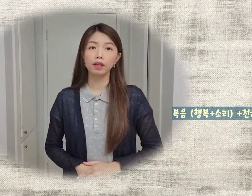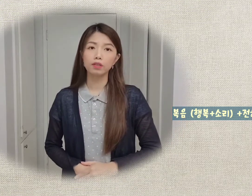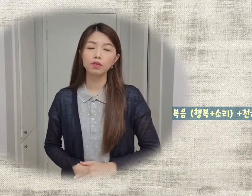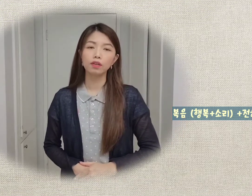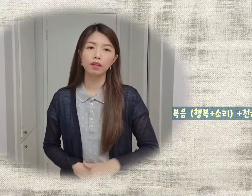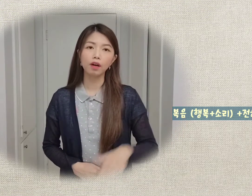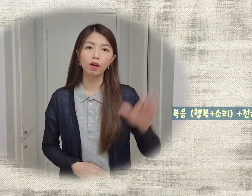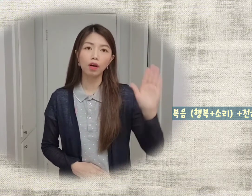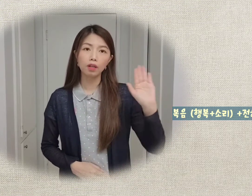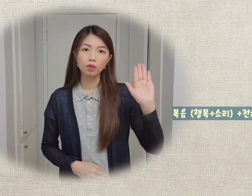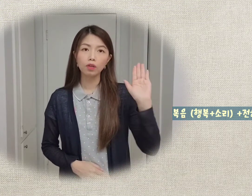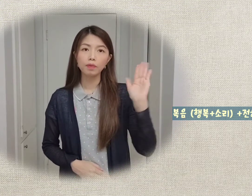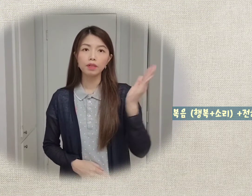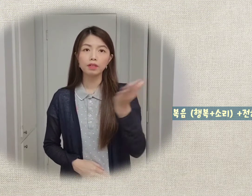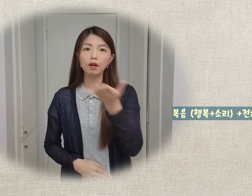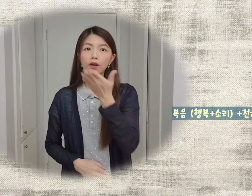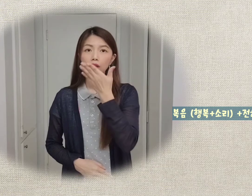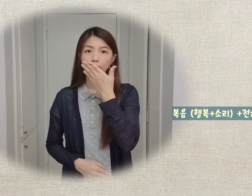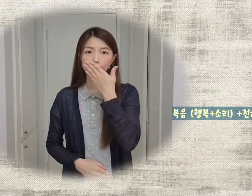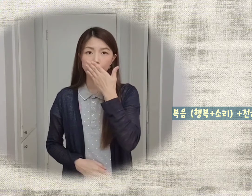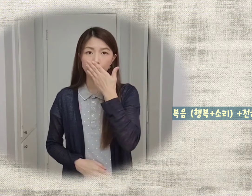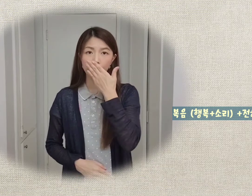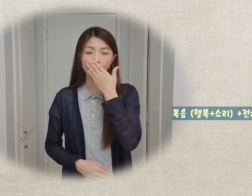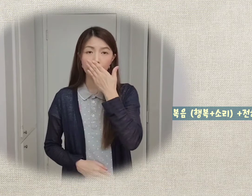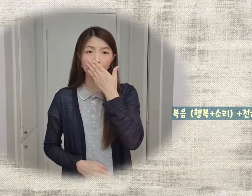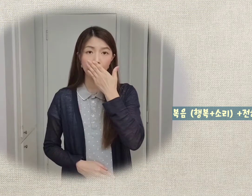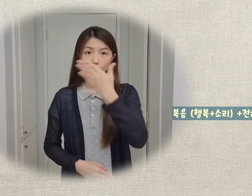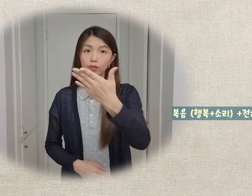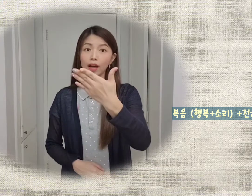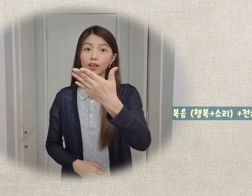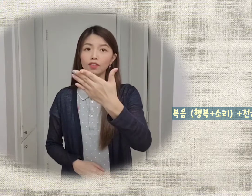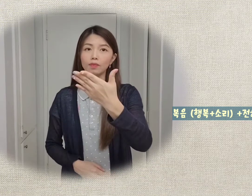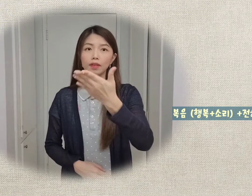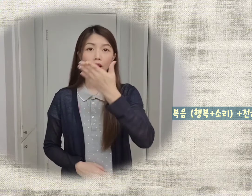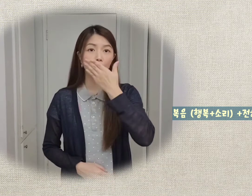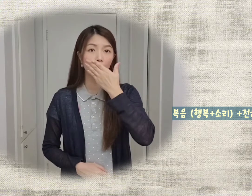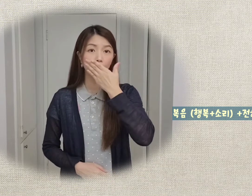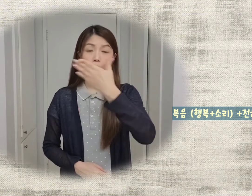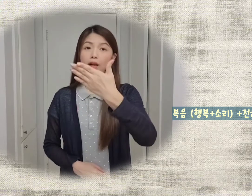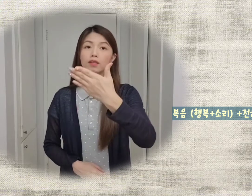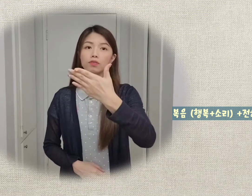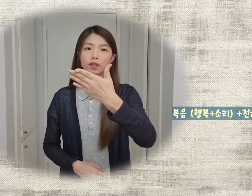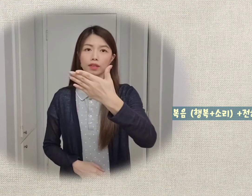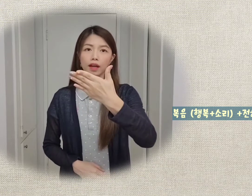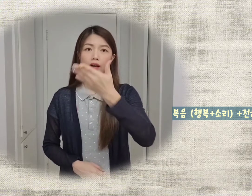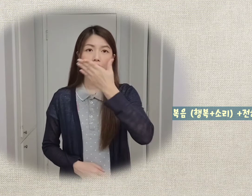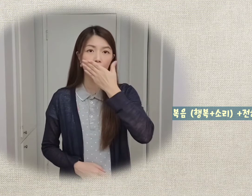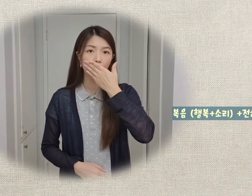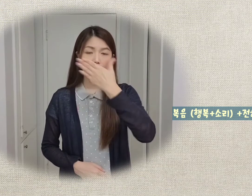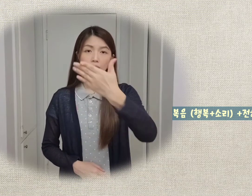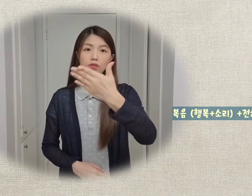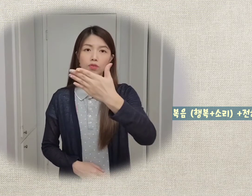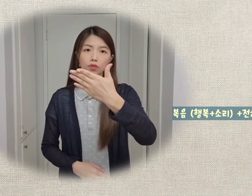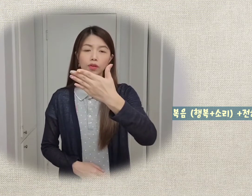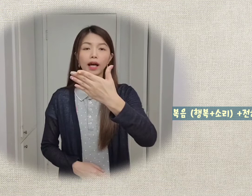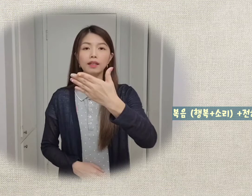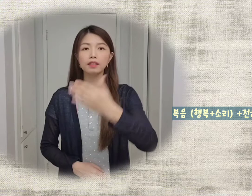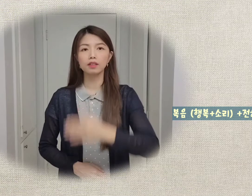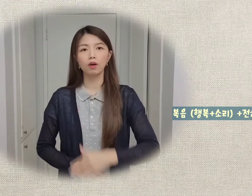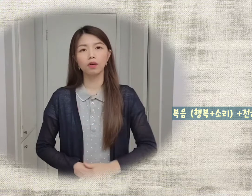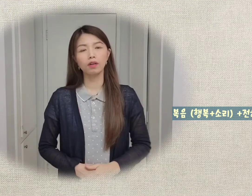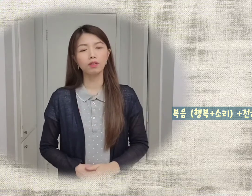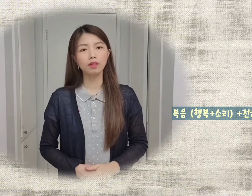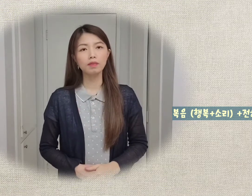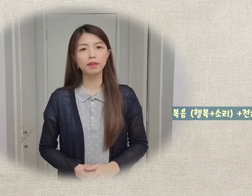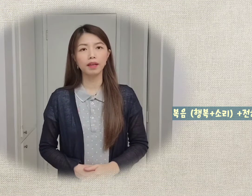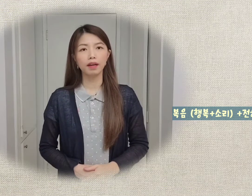가능성을 나타내는 수어는요, 손을 펴셔서 입 앞에 댔다가 앞으로 나가주시면 돼요. 뭐뭐 할 수 있다, 할 수,